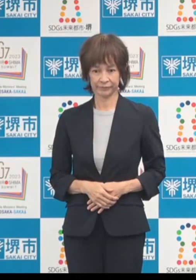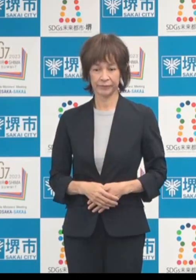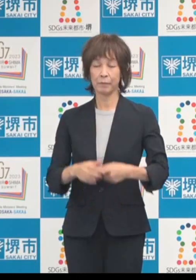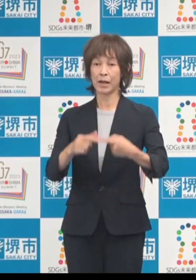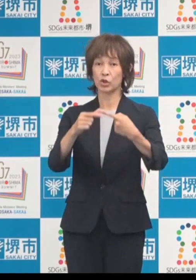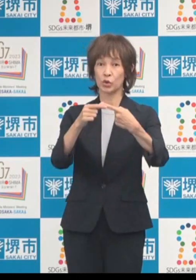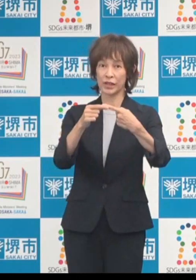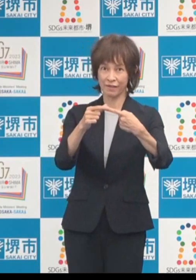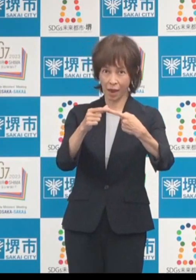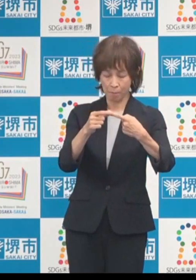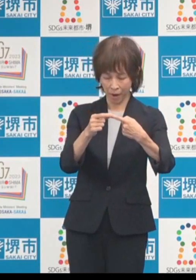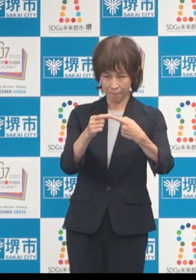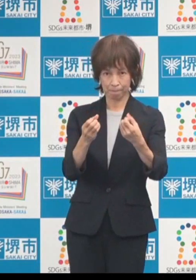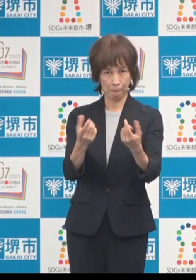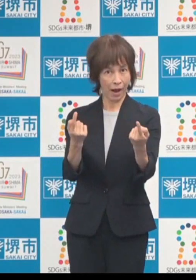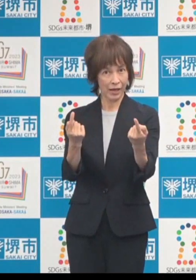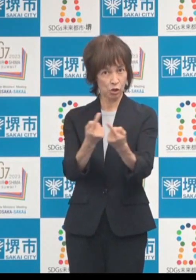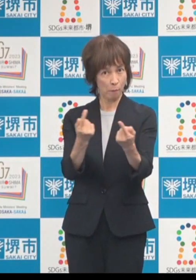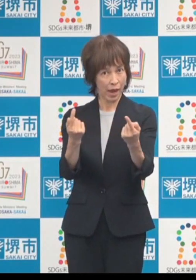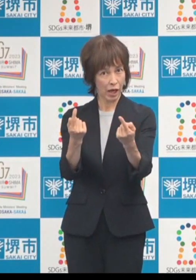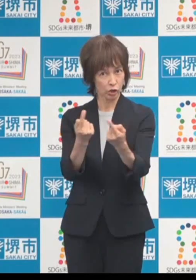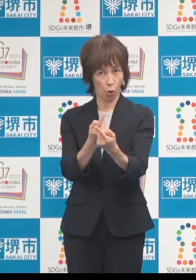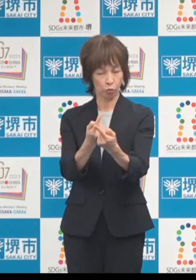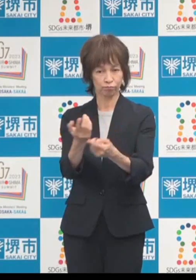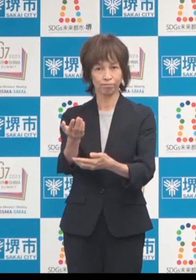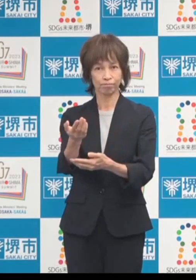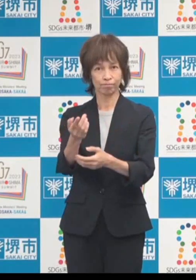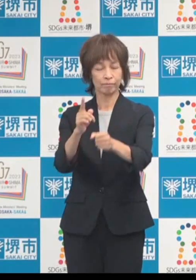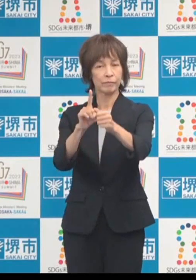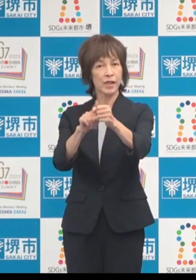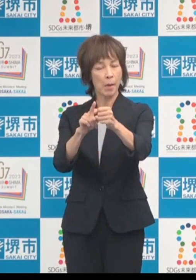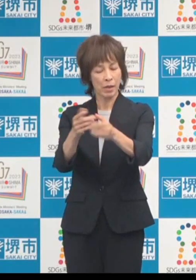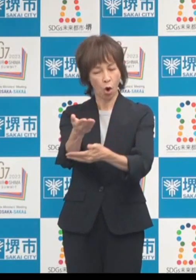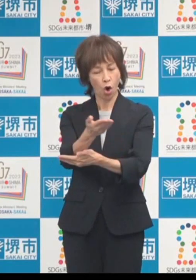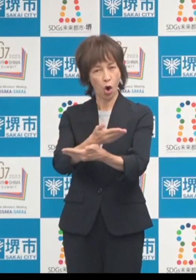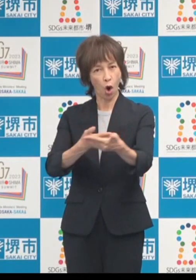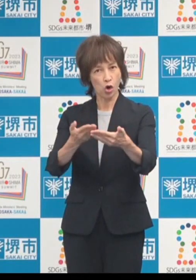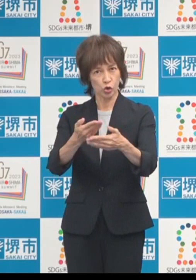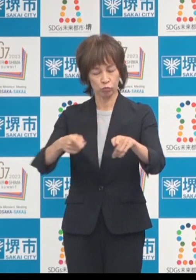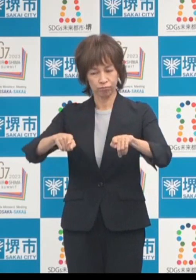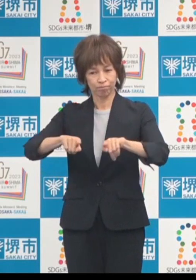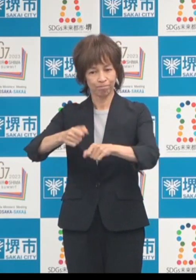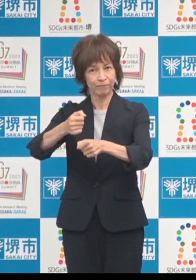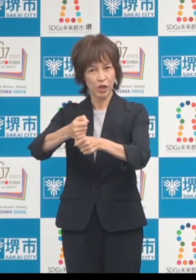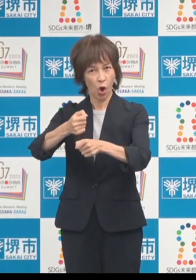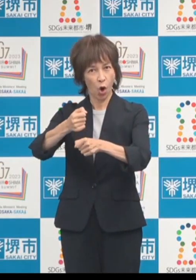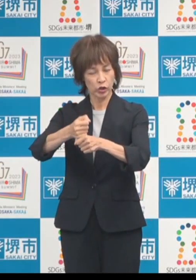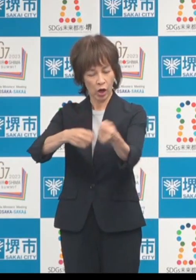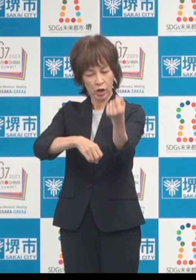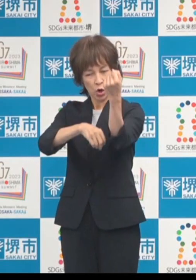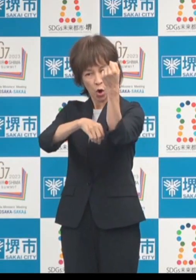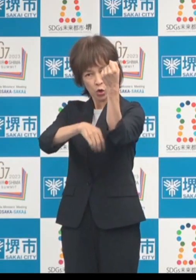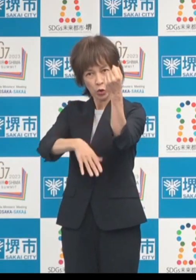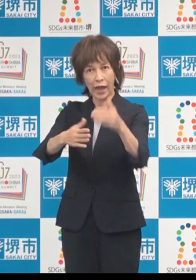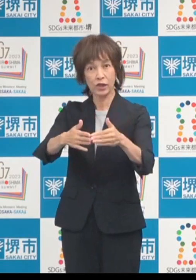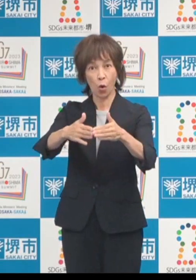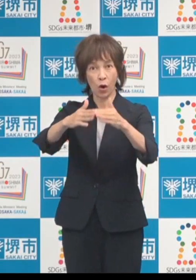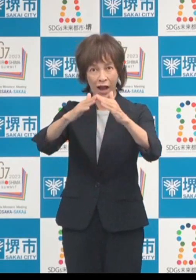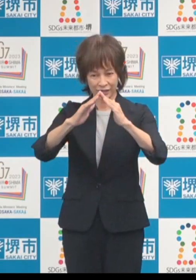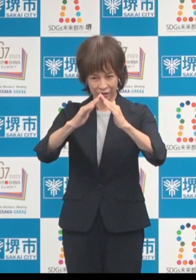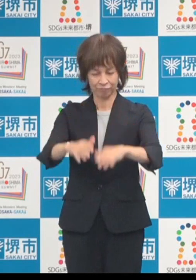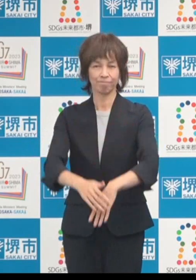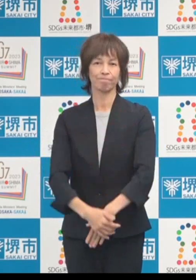ず1点目は、イノベーション創出のための交流競争拠点の開設についてです。